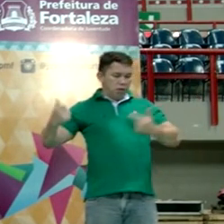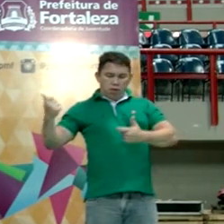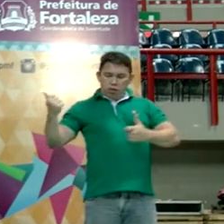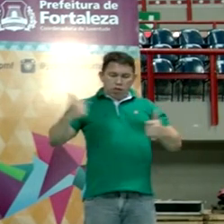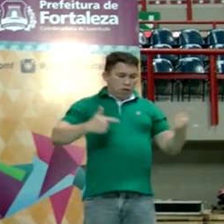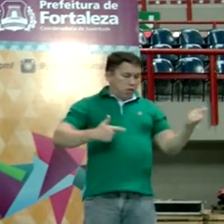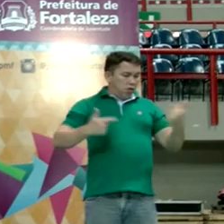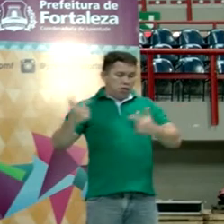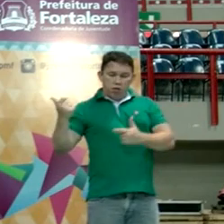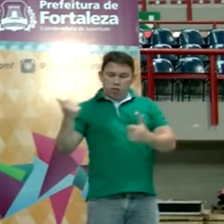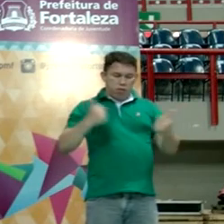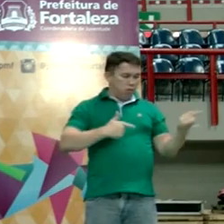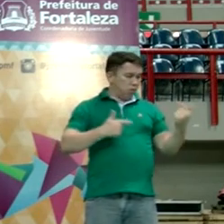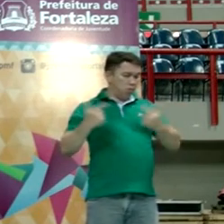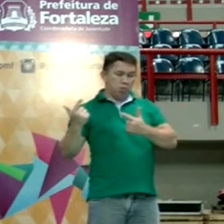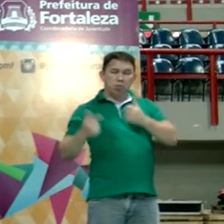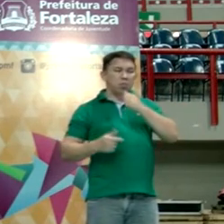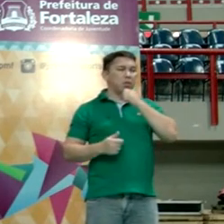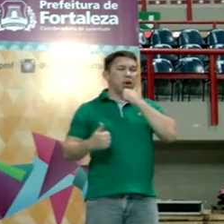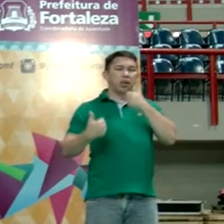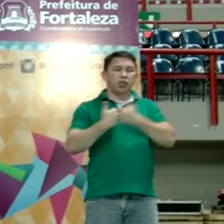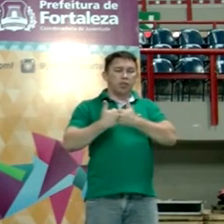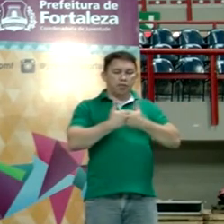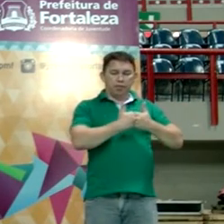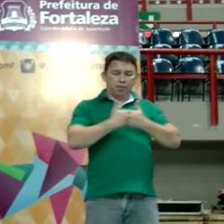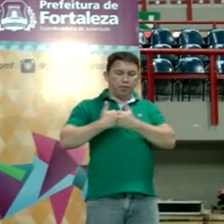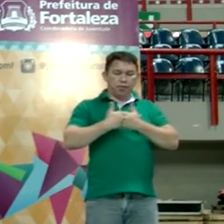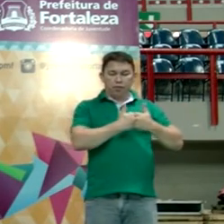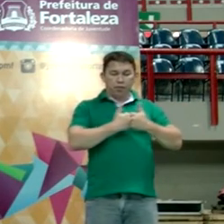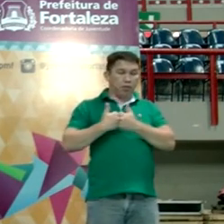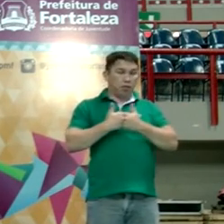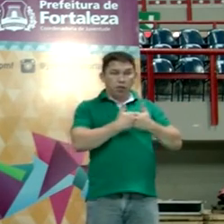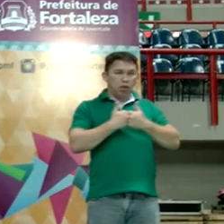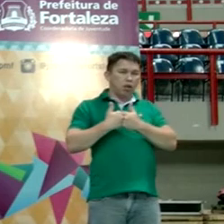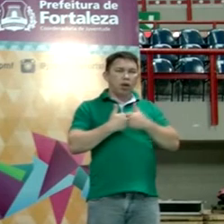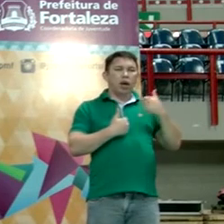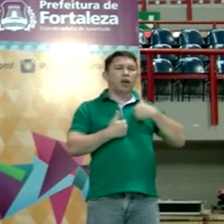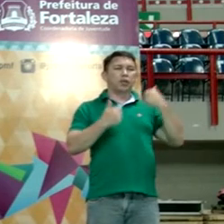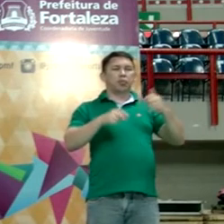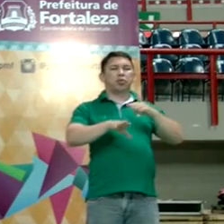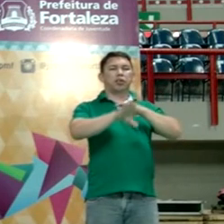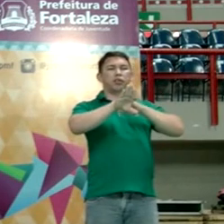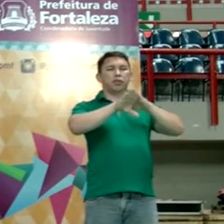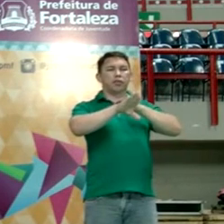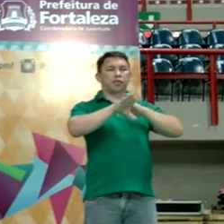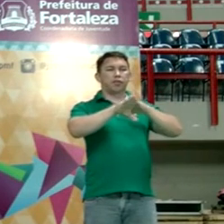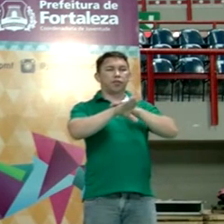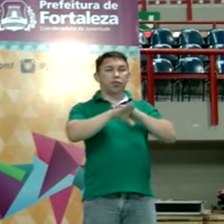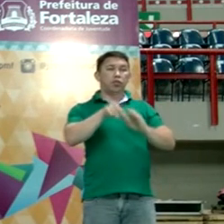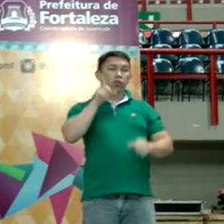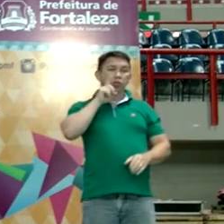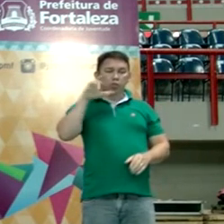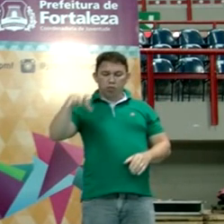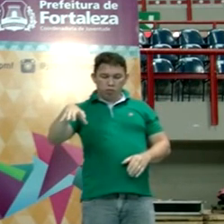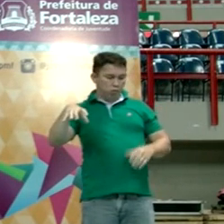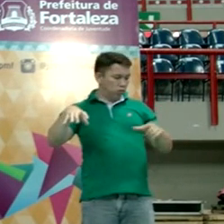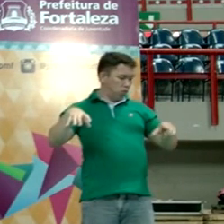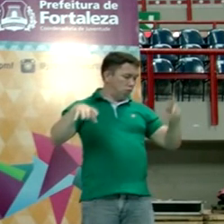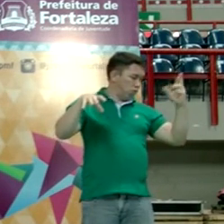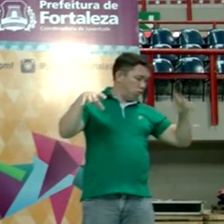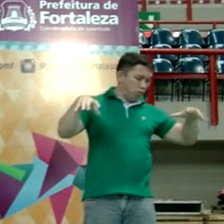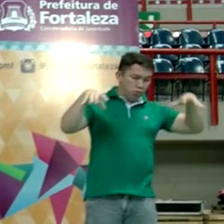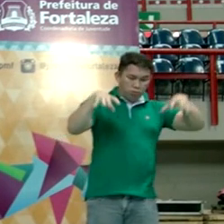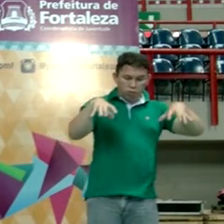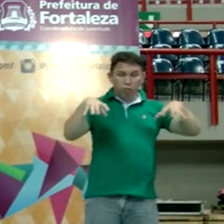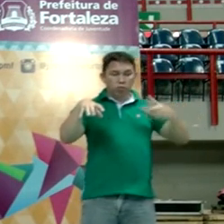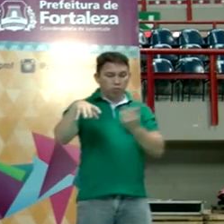coragem de entrar em guerra física. A guerra tinha que ser ideológica. Americanos e soviéticos, eles